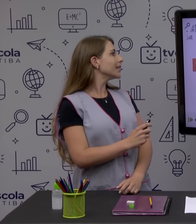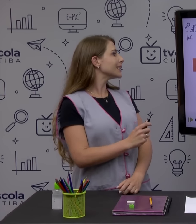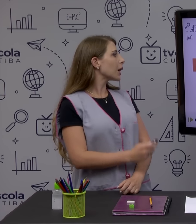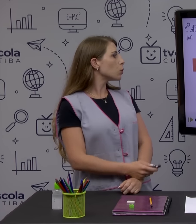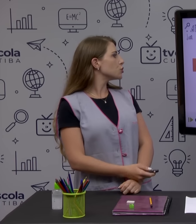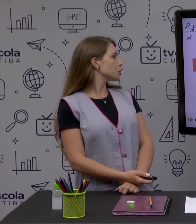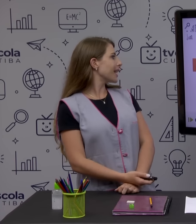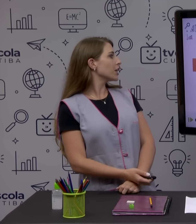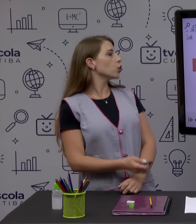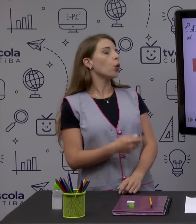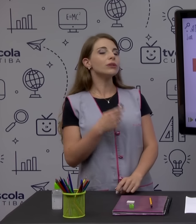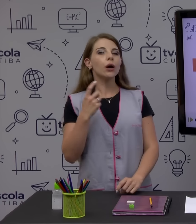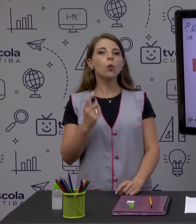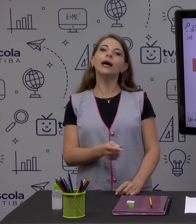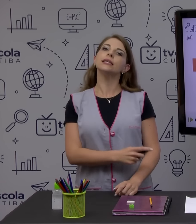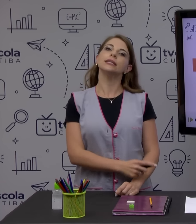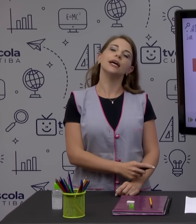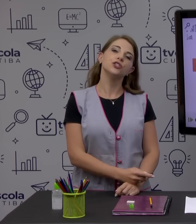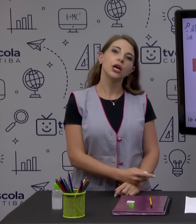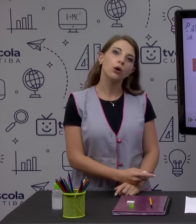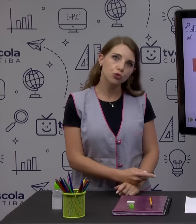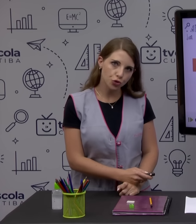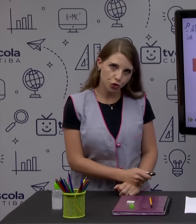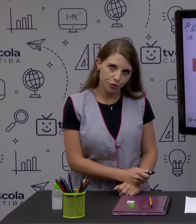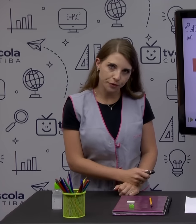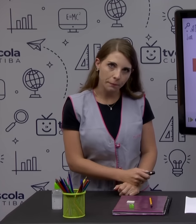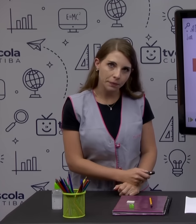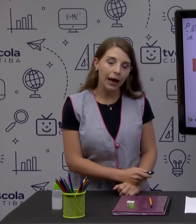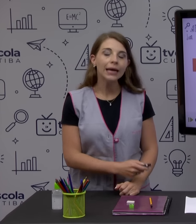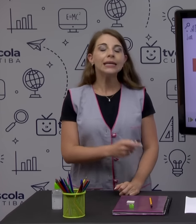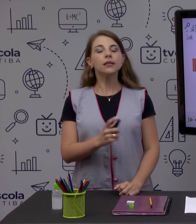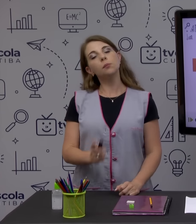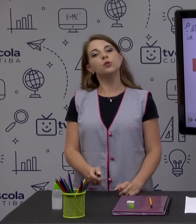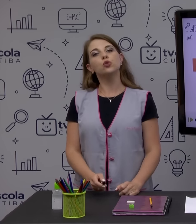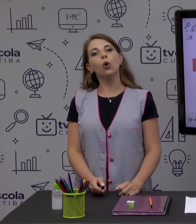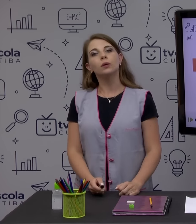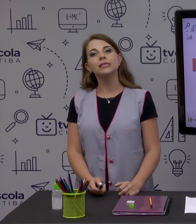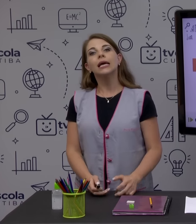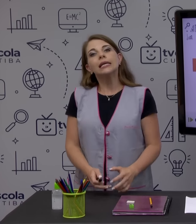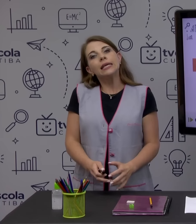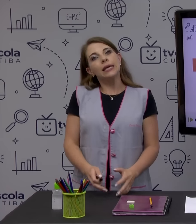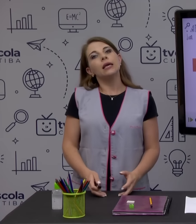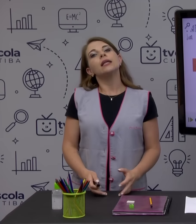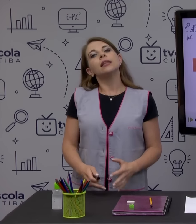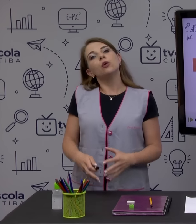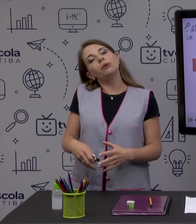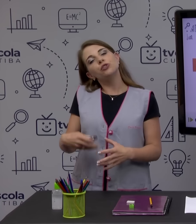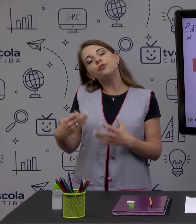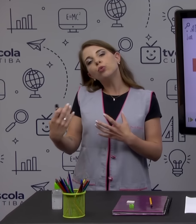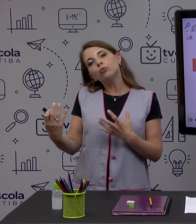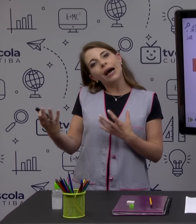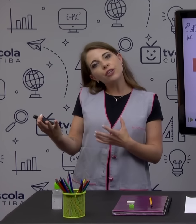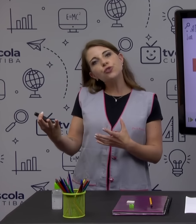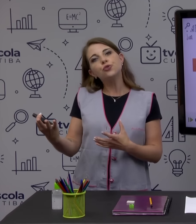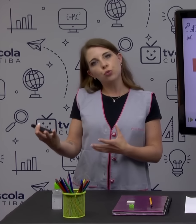da quantidade ou da qualidade auditiva, tá? Tem pessoas que tem uma dificuldade de